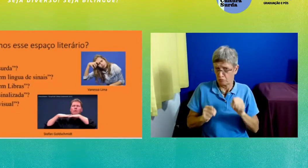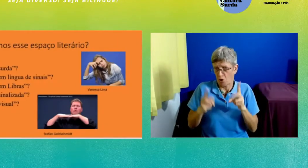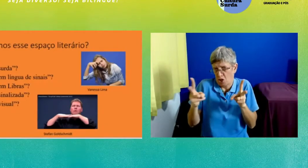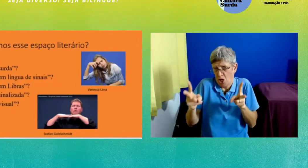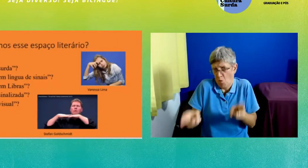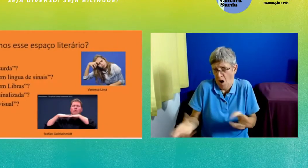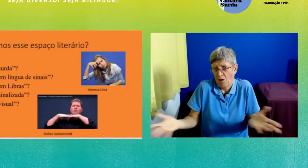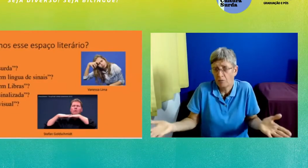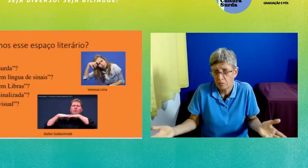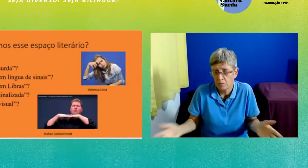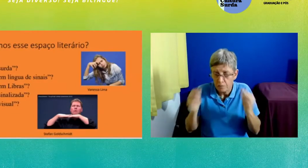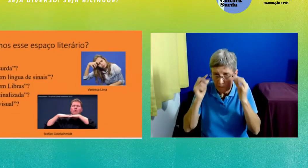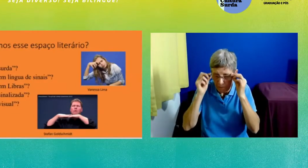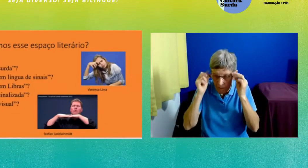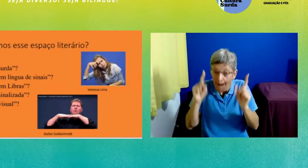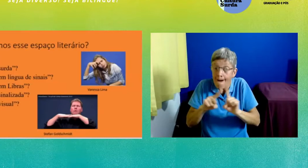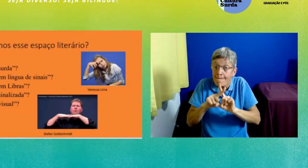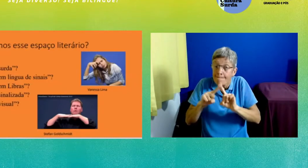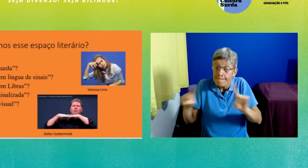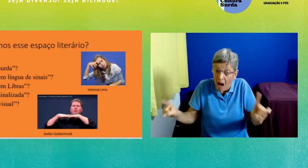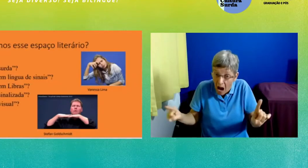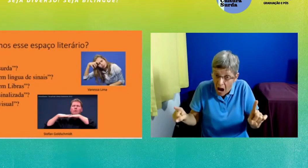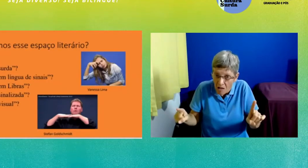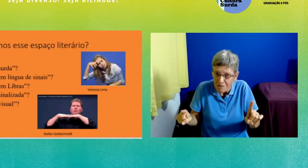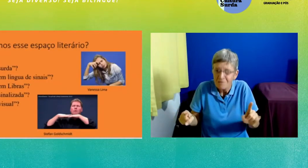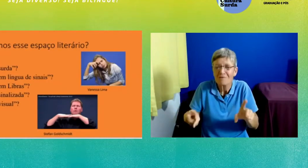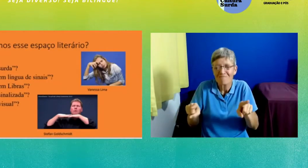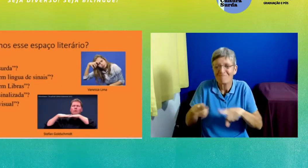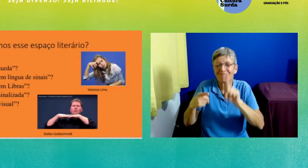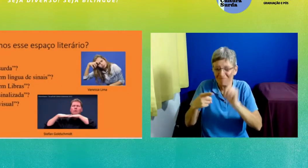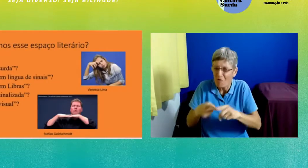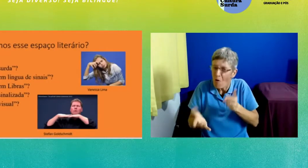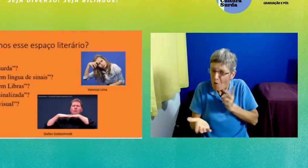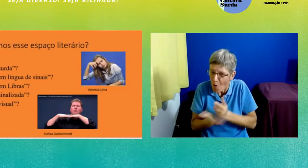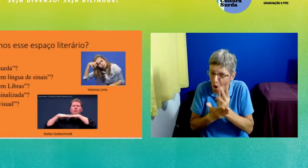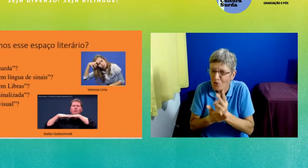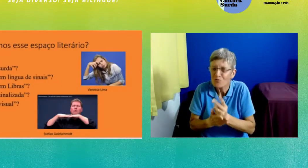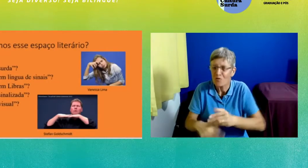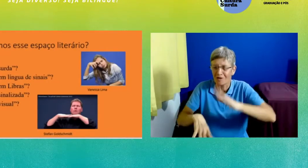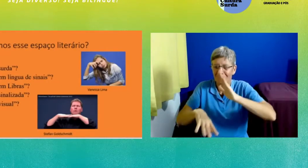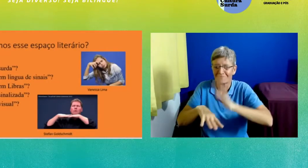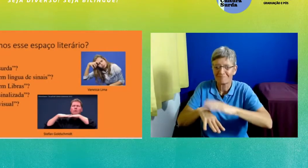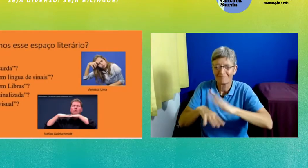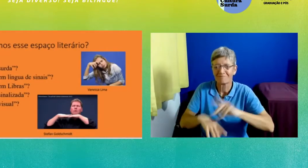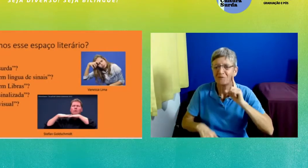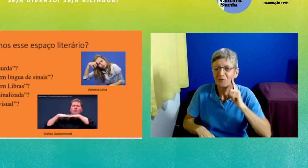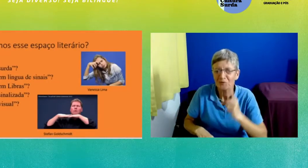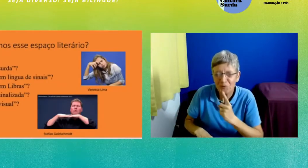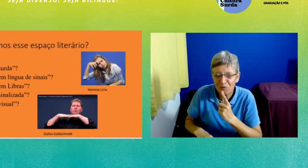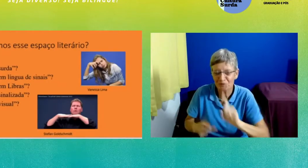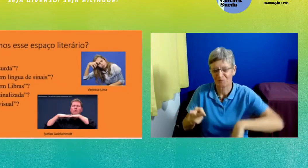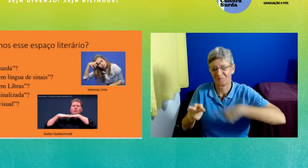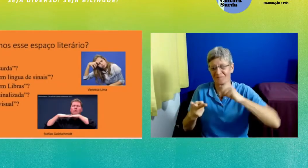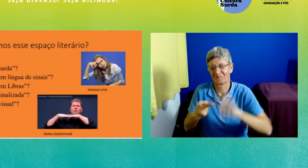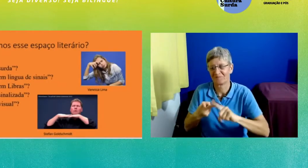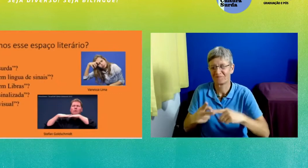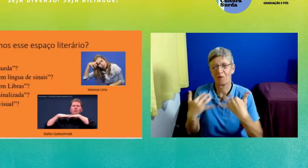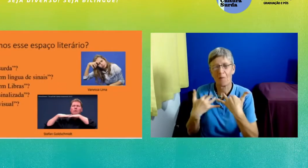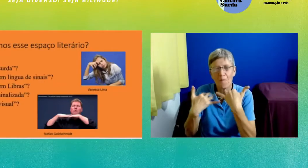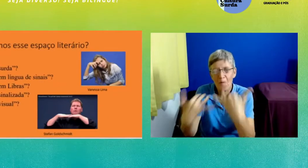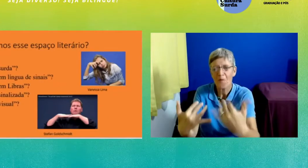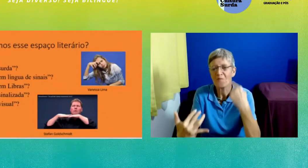por exemplo, se é uma surda mulher, ela talvez foque em um tema. Então,